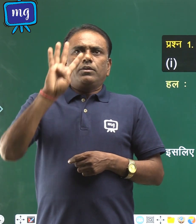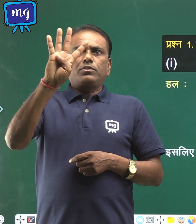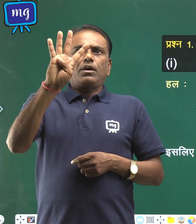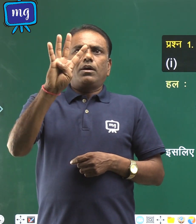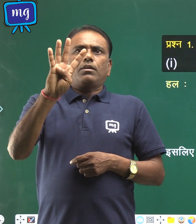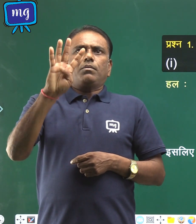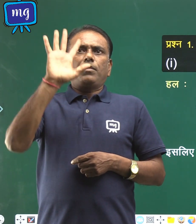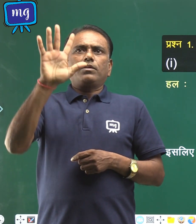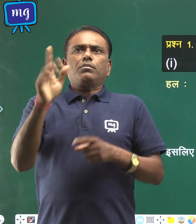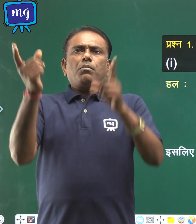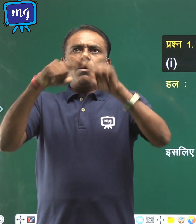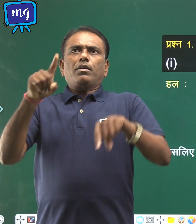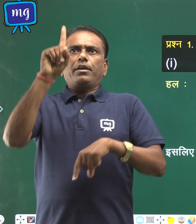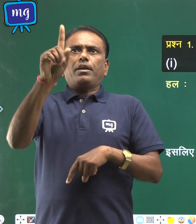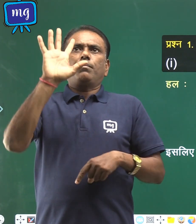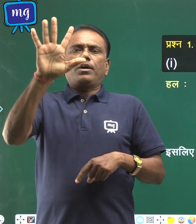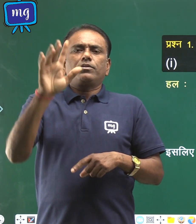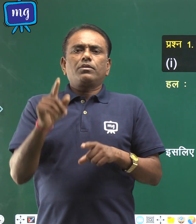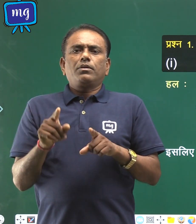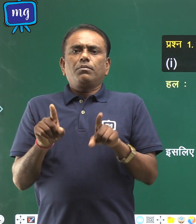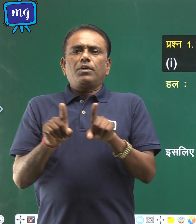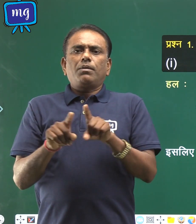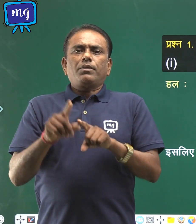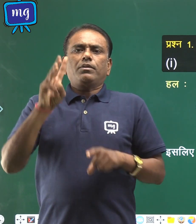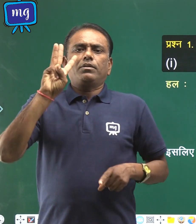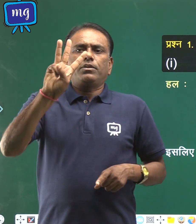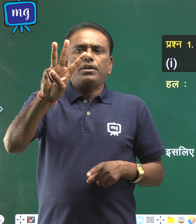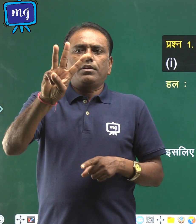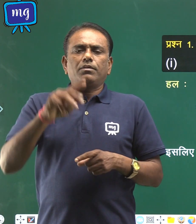45 में भाग 15 का देंगे तो 3 आएगा।